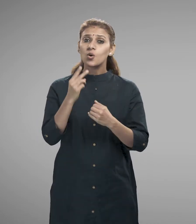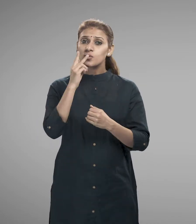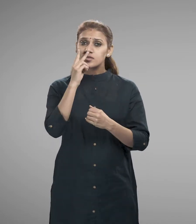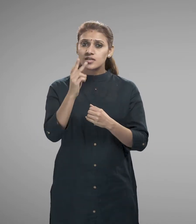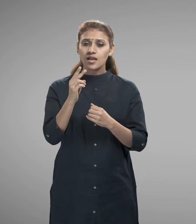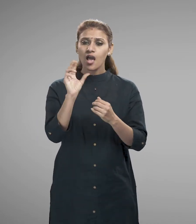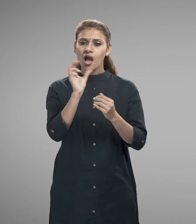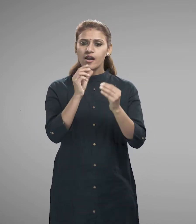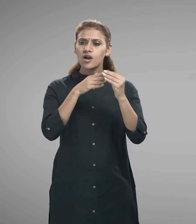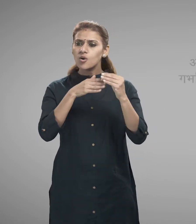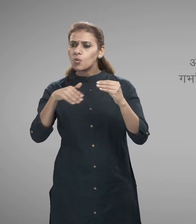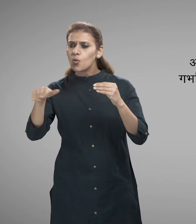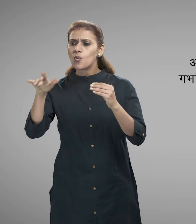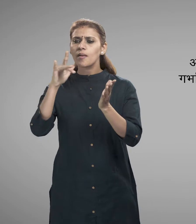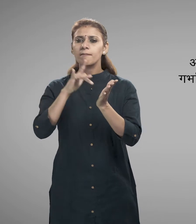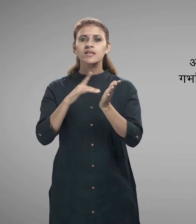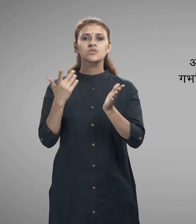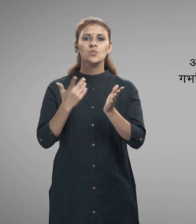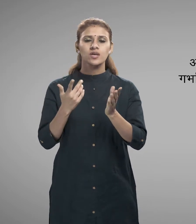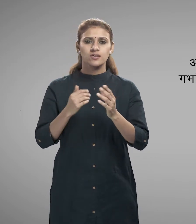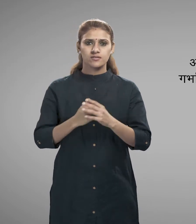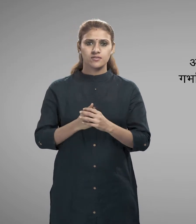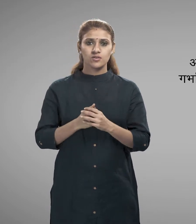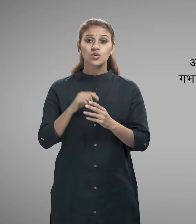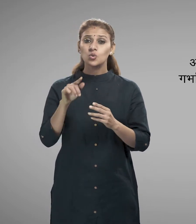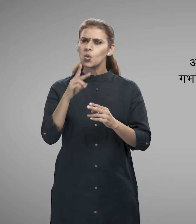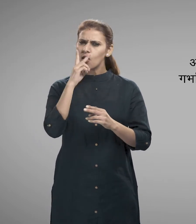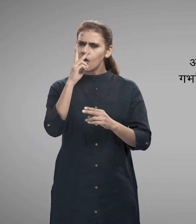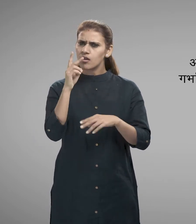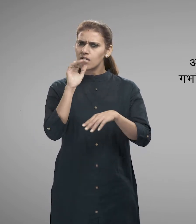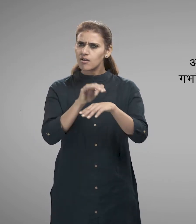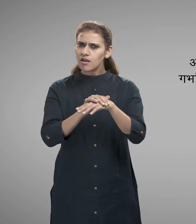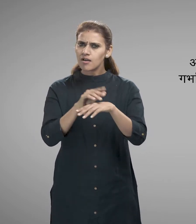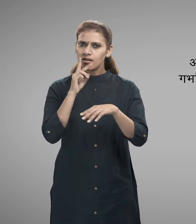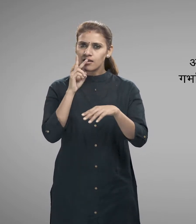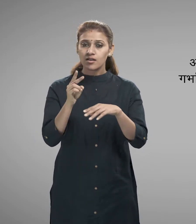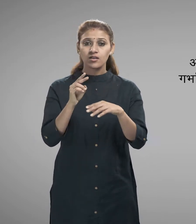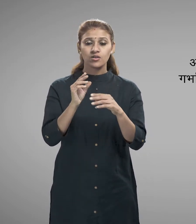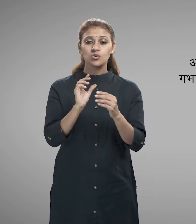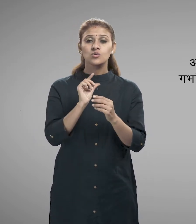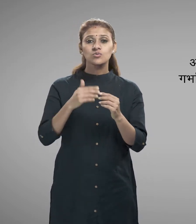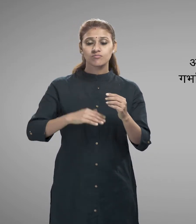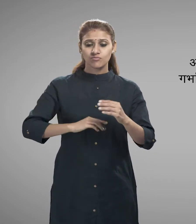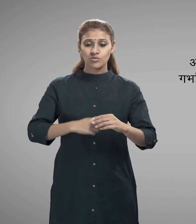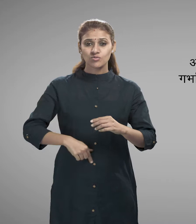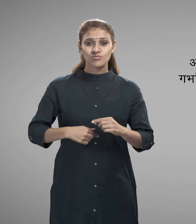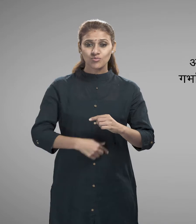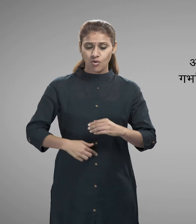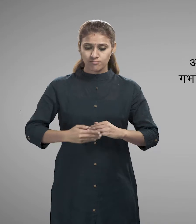अब देखिए अंडा कहां जाता है? आप देखेंगे कि गर्भाशय की परत धीरे धीरे